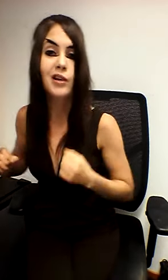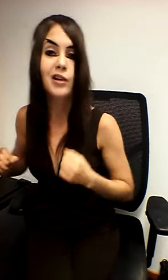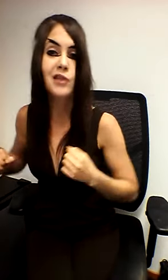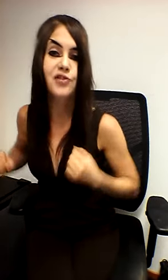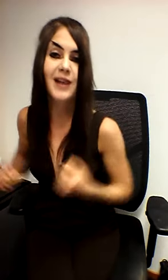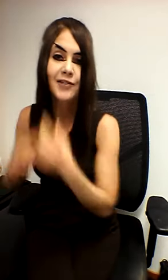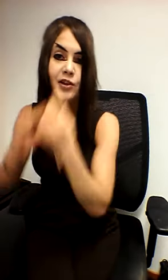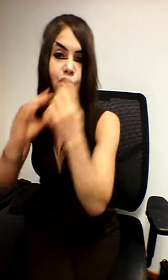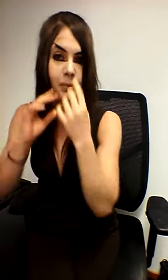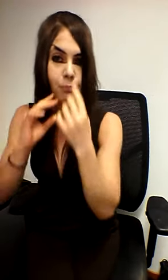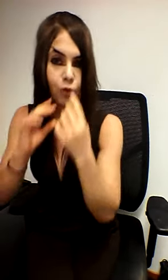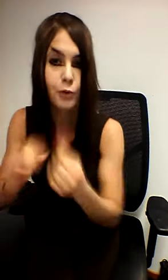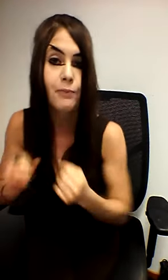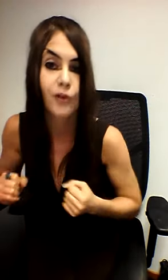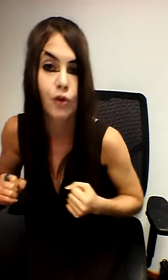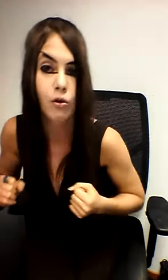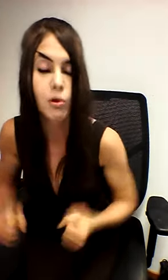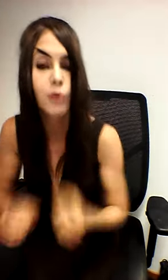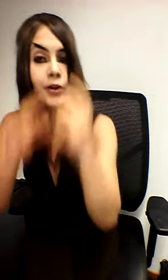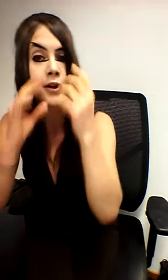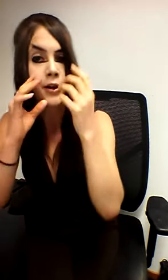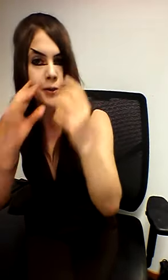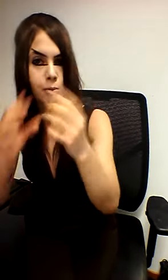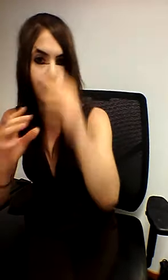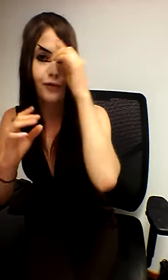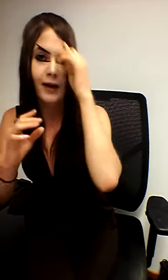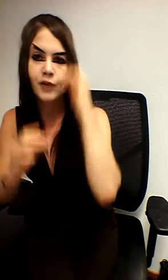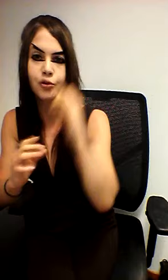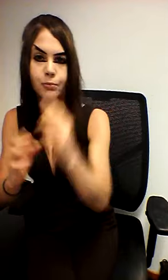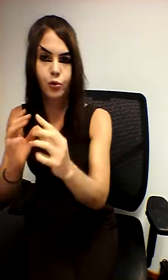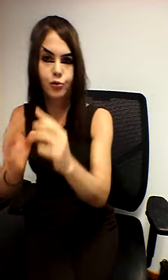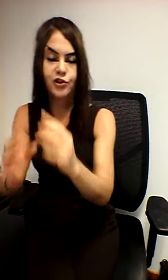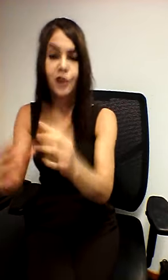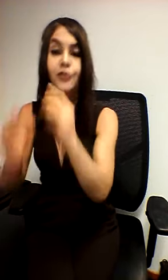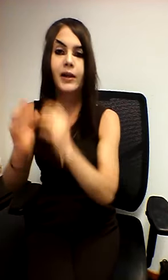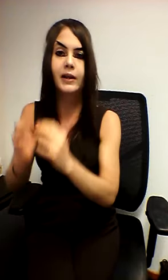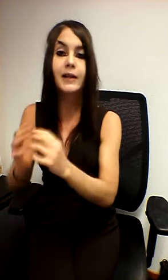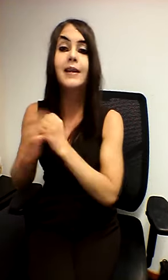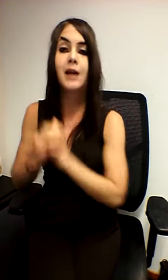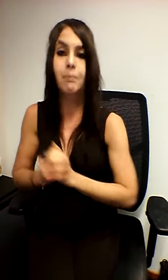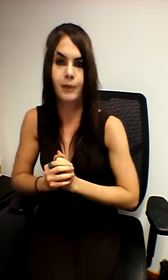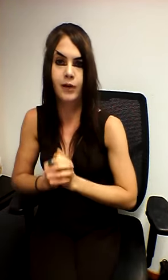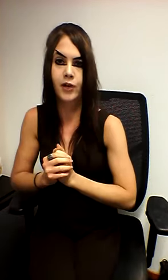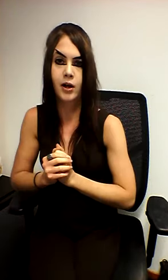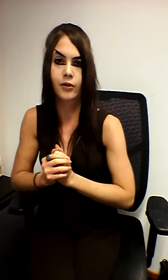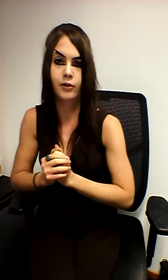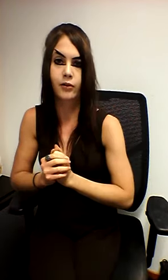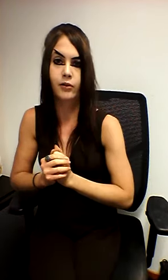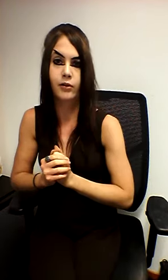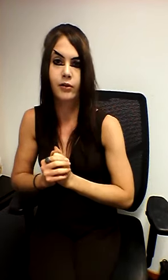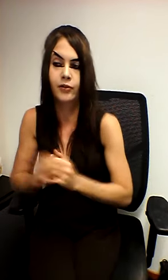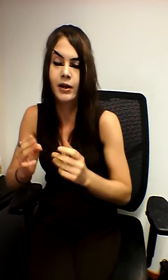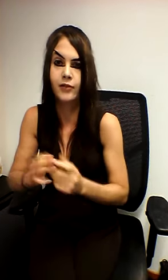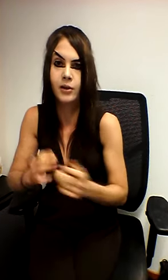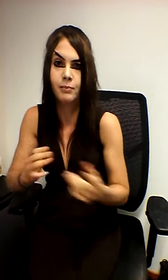in staat is om met behulp van hormonen je bloedwaardes op een constant en ideaal peil te houden. Want ja, dat